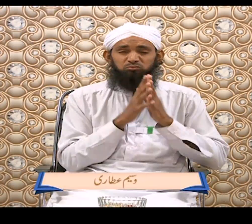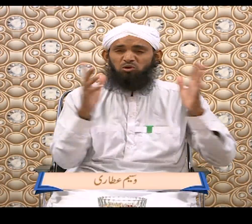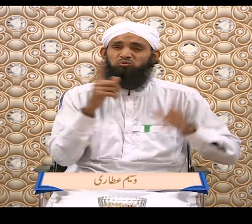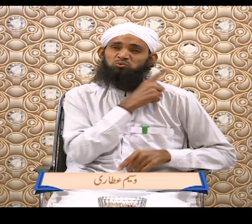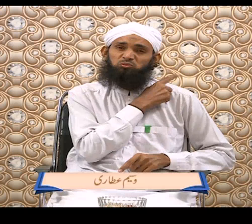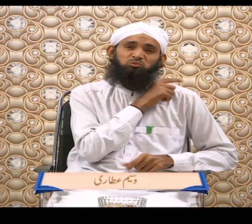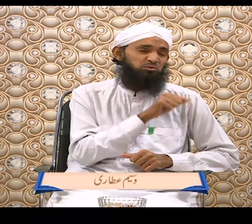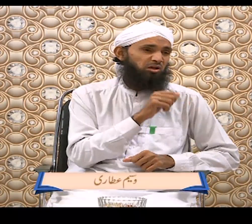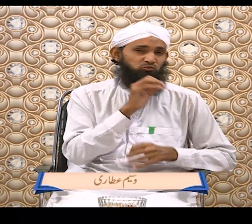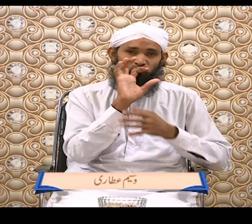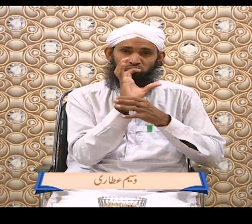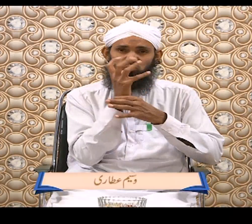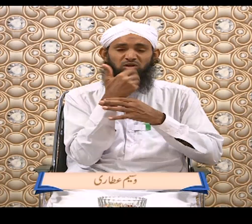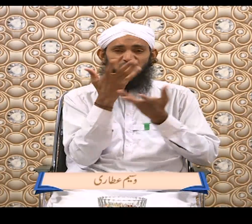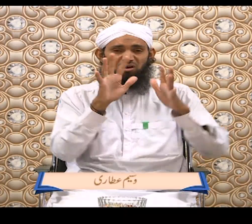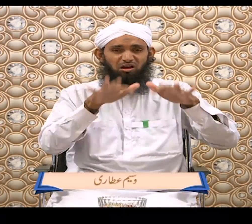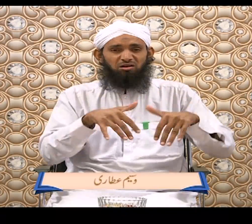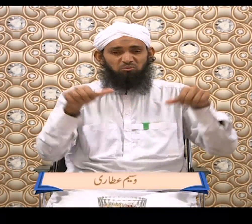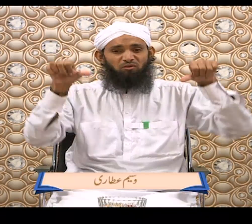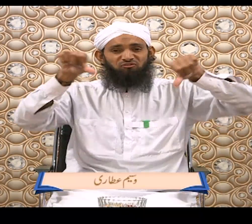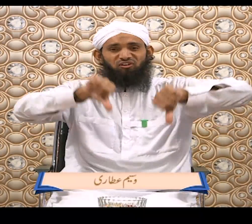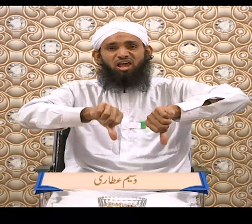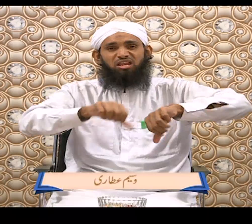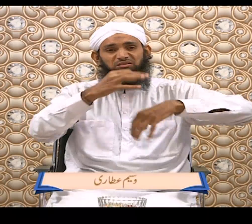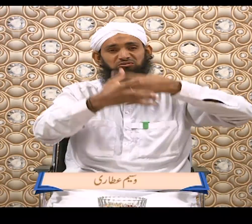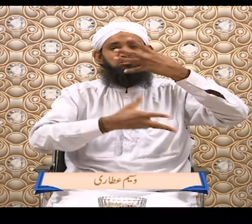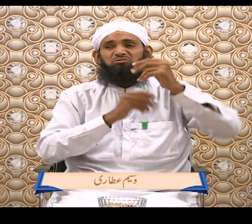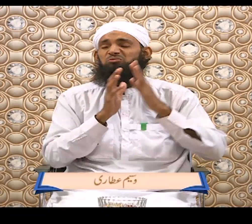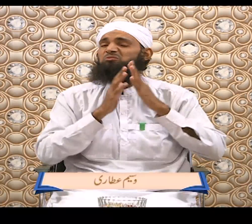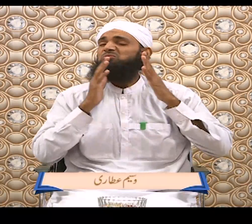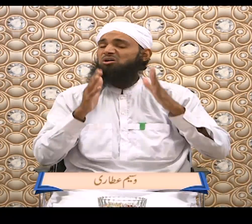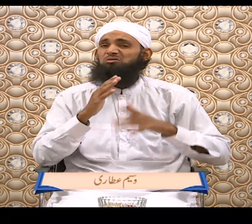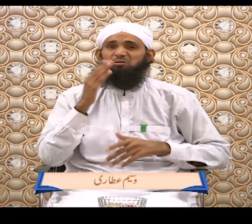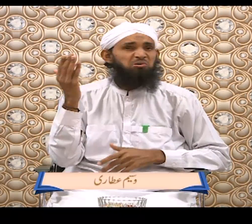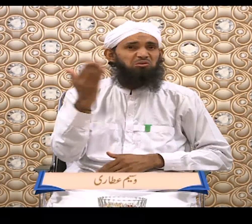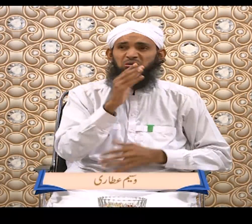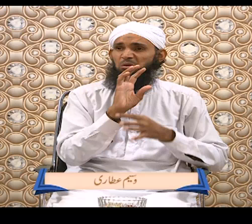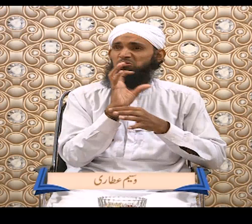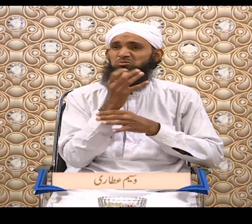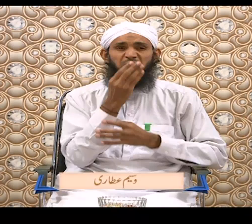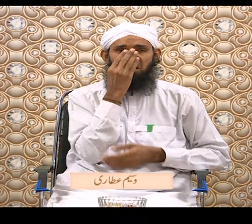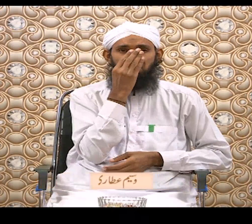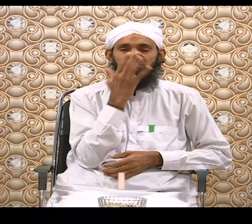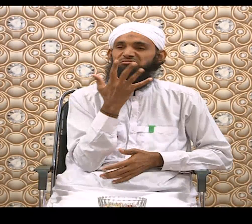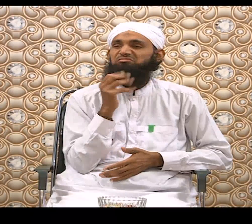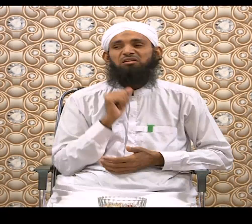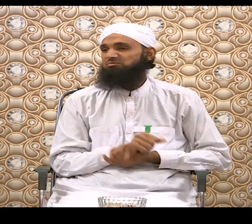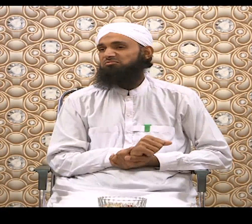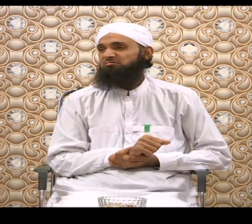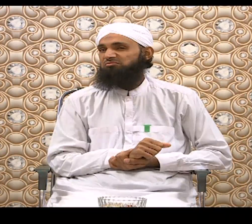دنیا اور آخرت کے عذاب کا حق دار ہو جاتا ہے اور ایسے شخص کو معاشرے میں بھی عزت کی نگاہ سے نہیں دیکھا جاتا